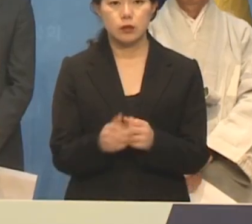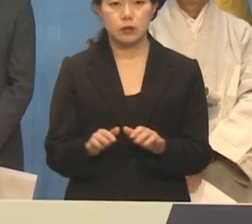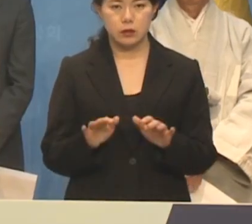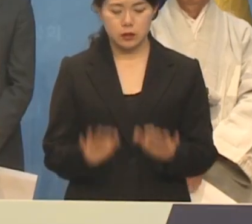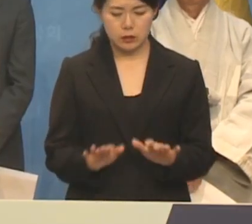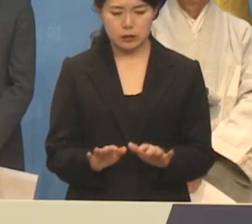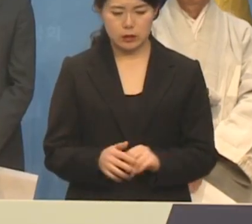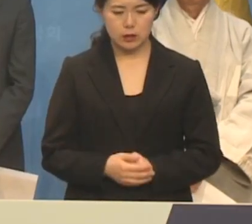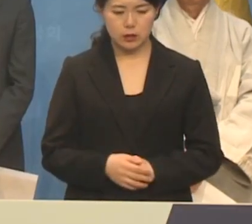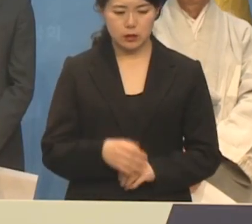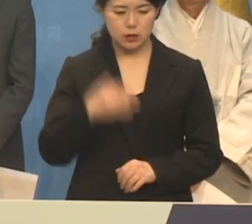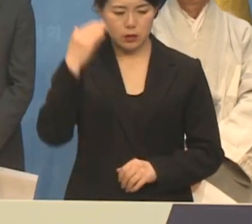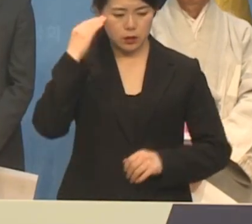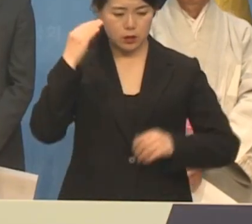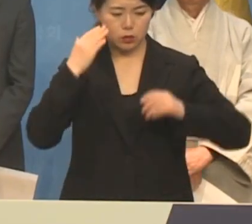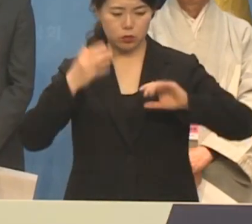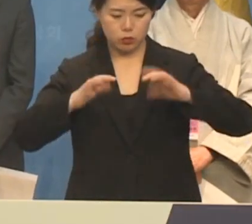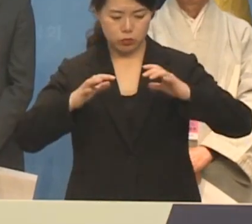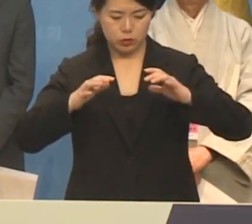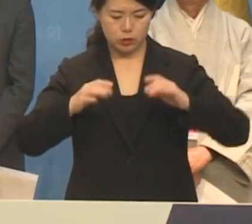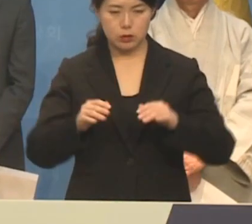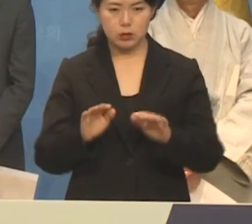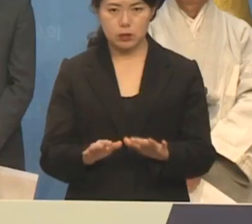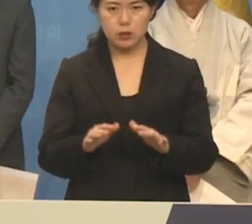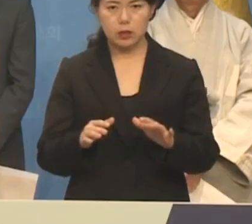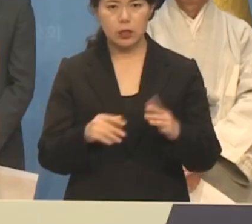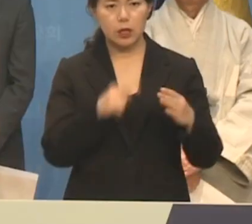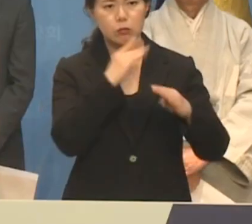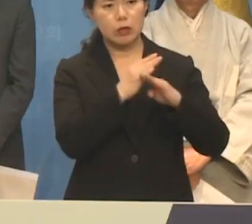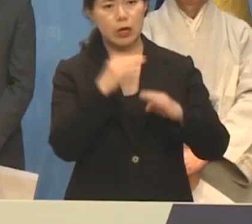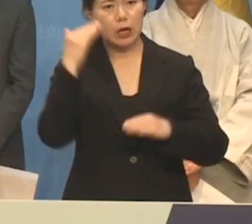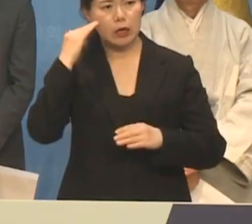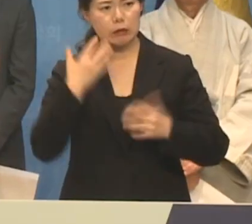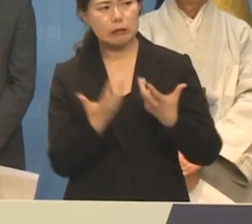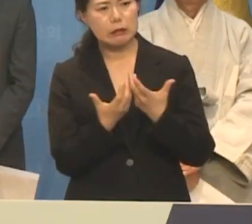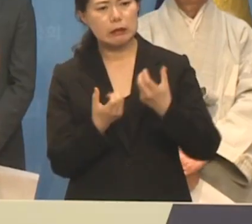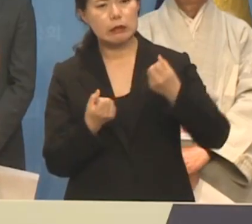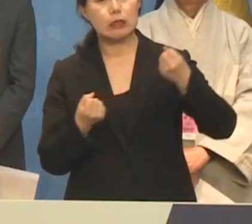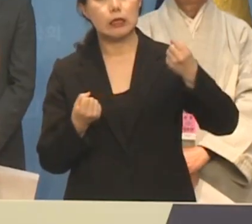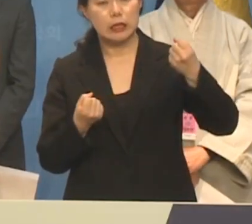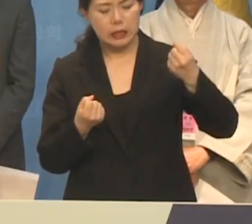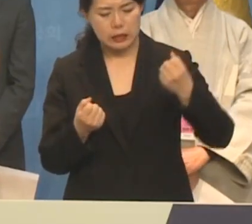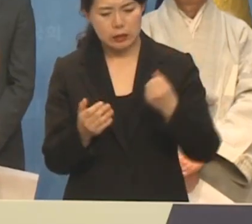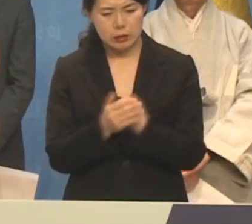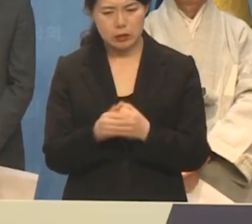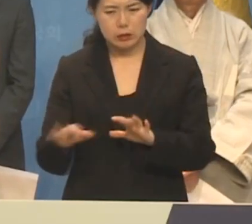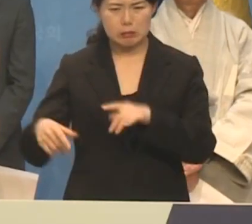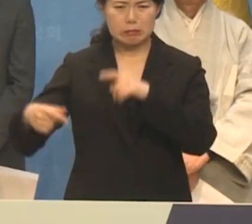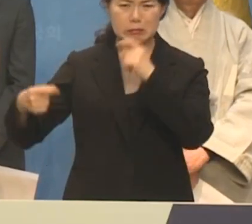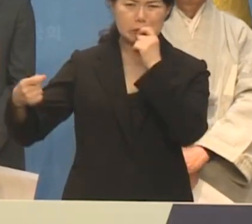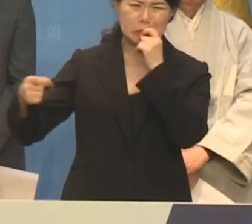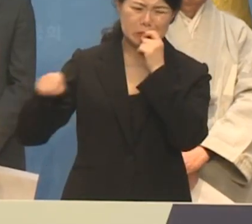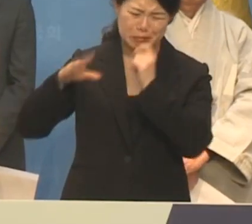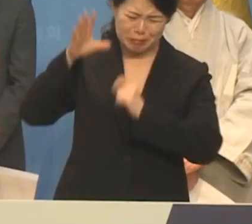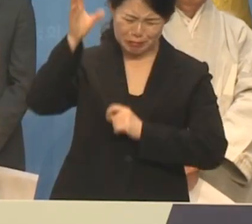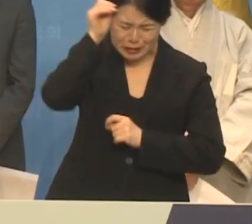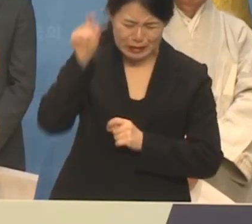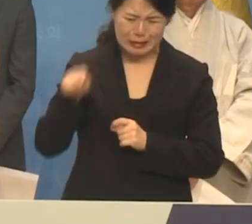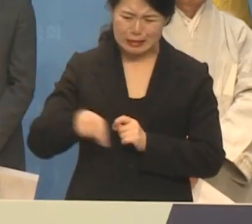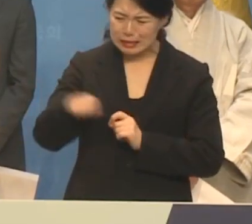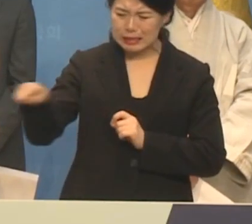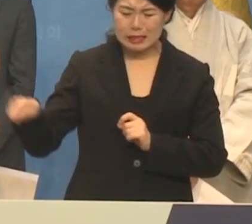자꾸 우리나라 같은 이 분산 상황에 있는 나라는 또 보수 꼴통 그런 그